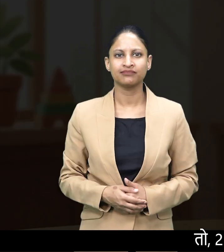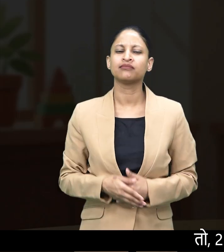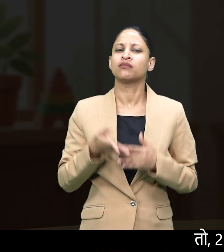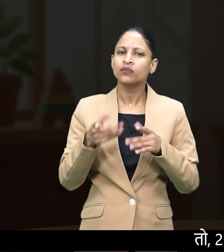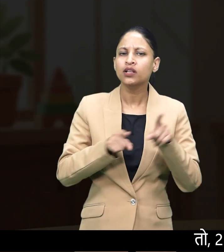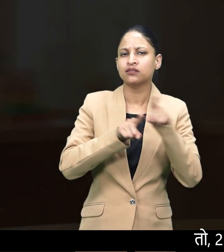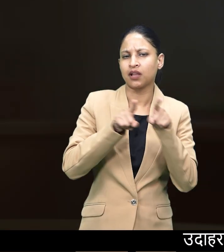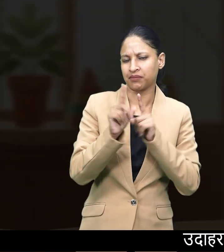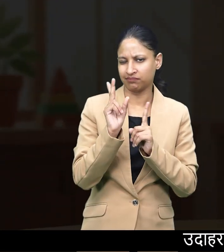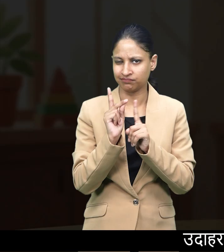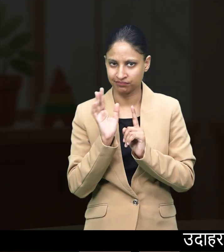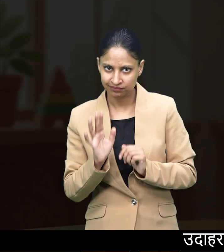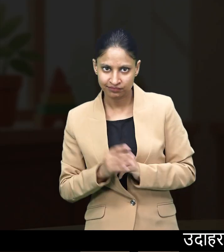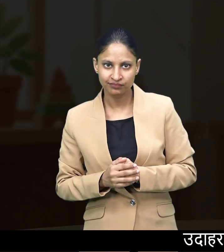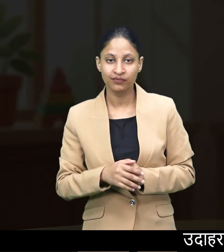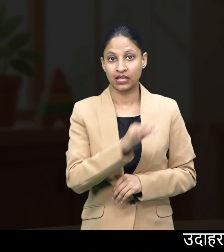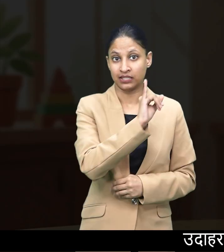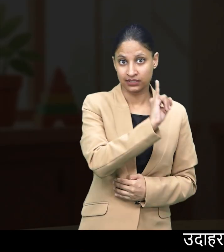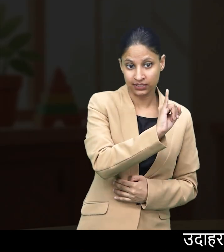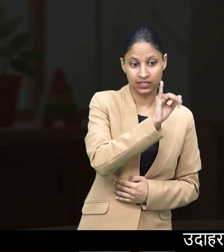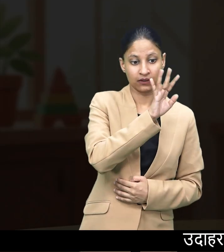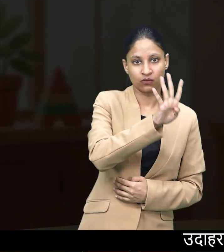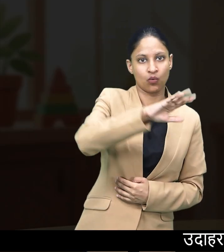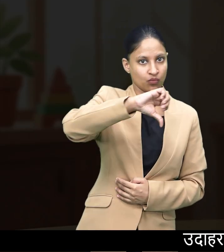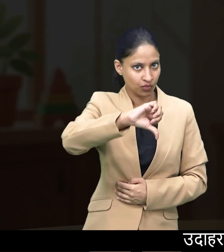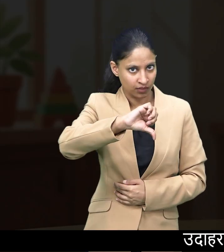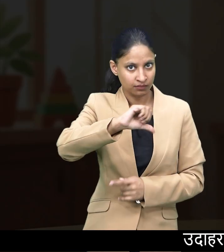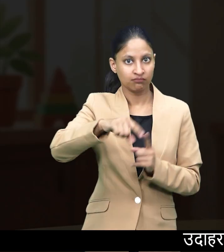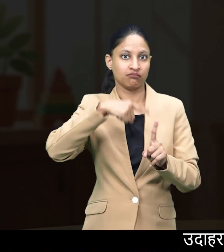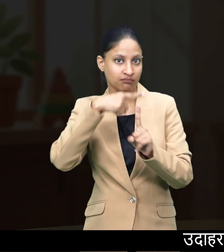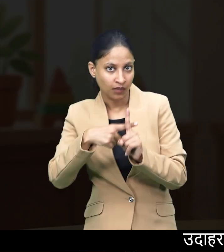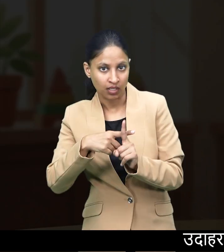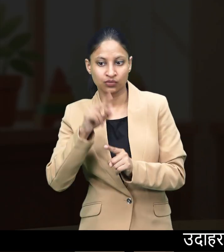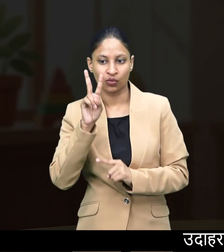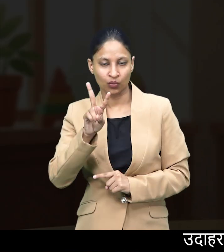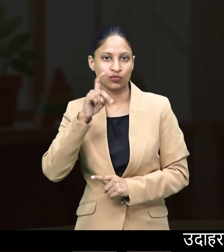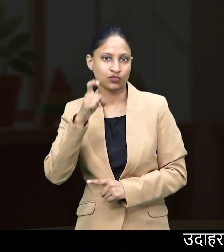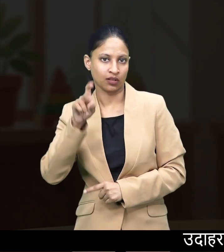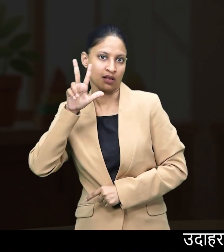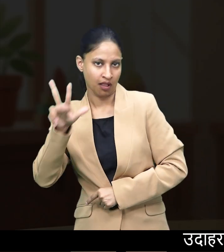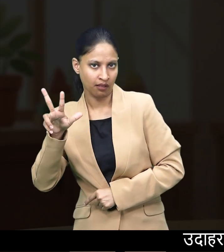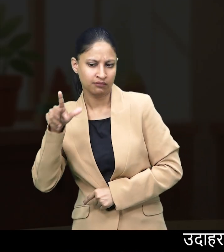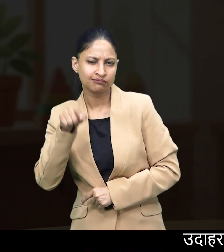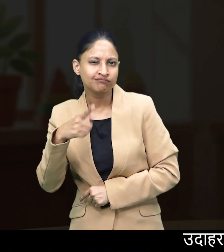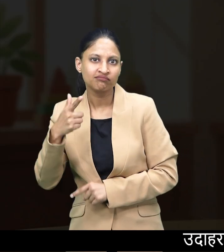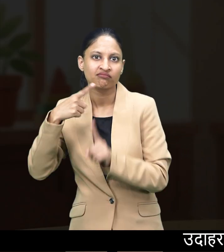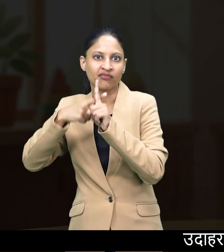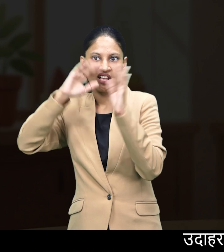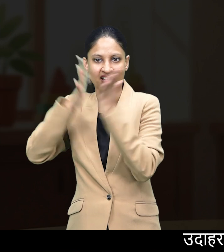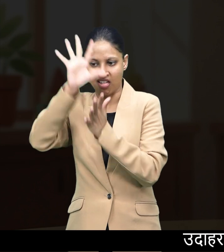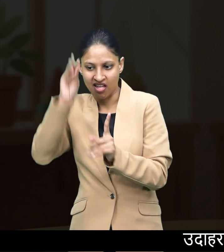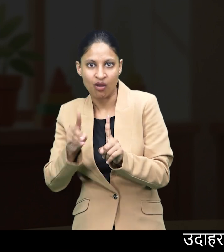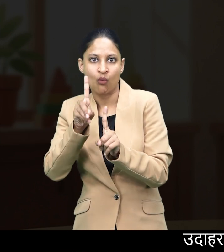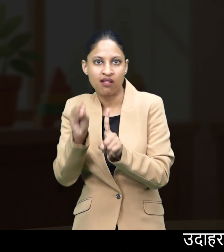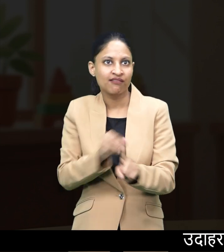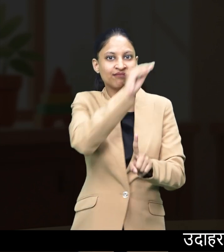उदाहरण 649 जोड़ 278 हासिल